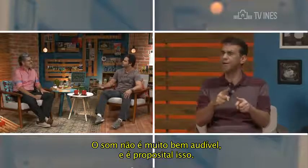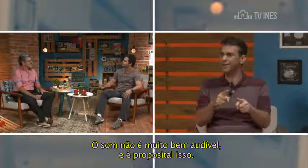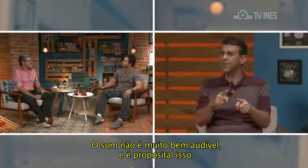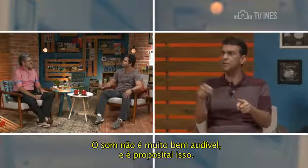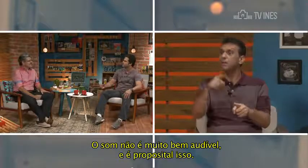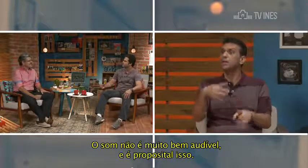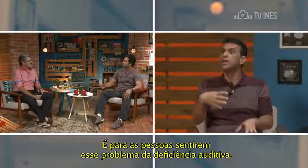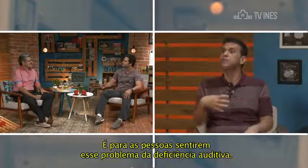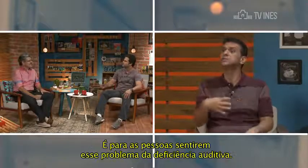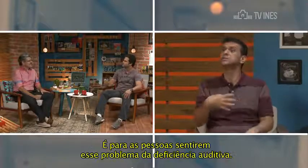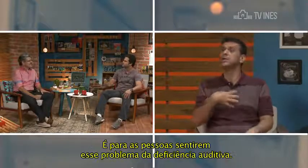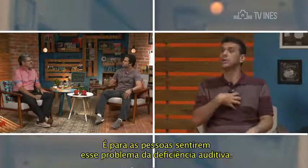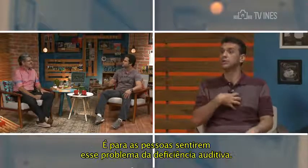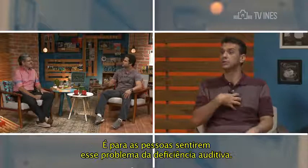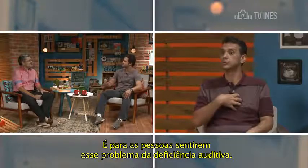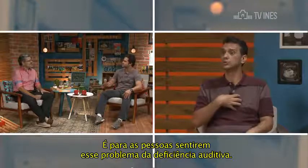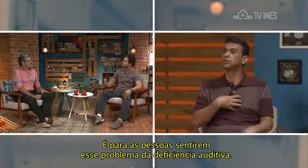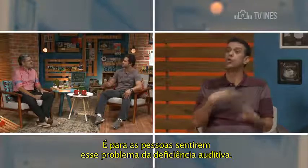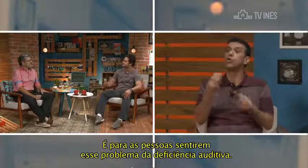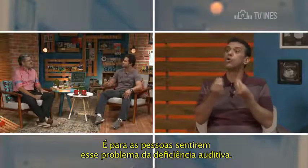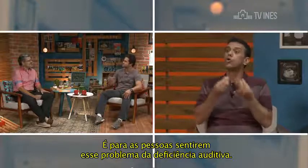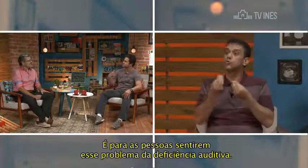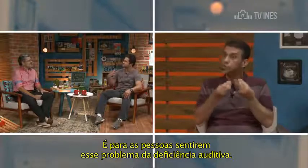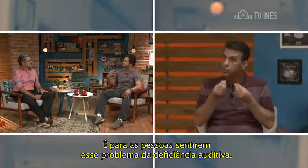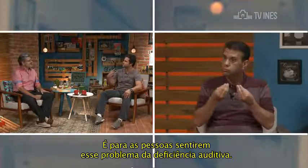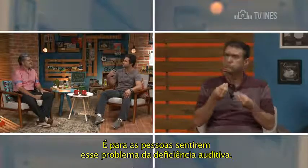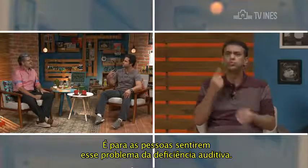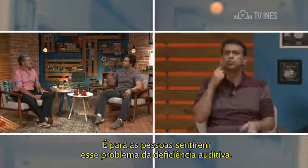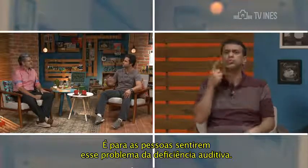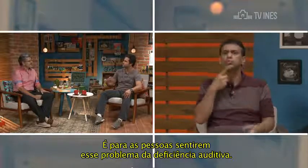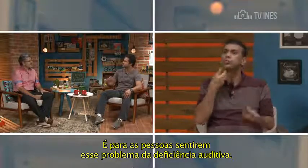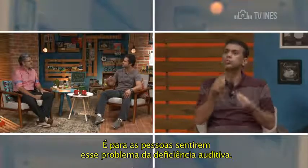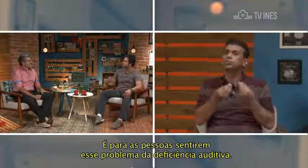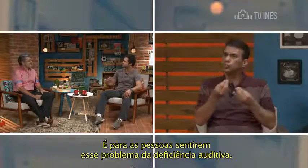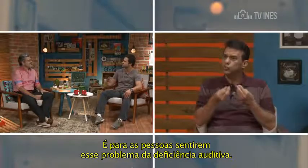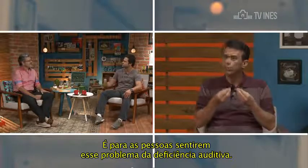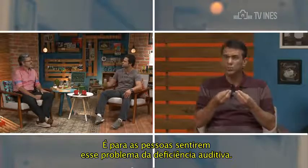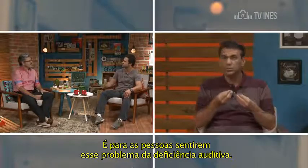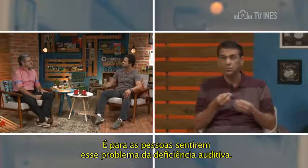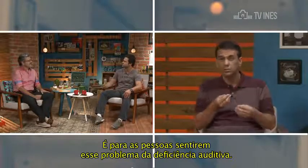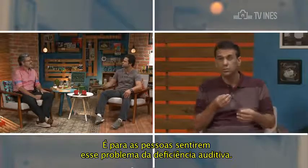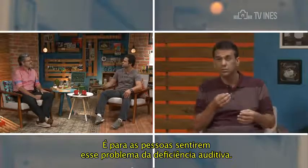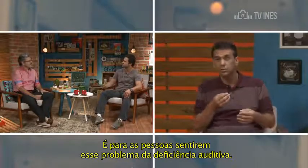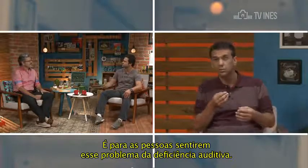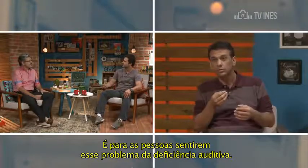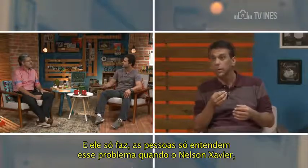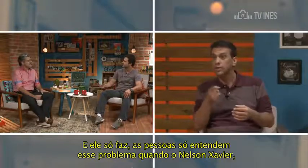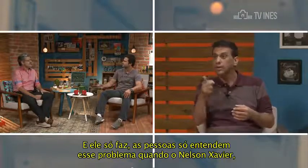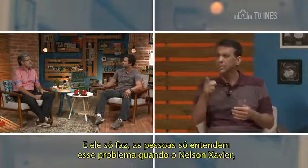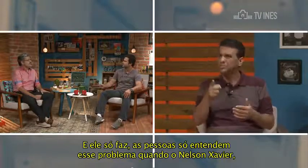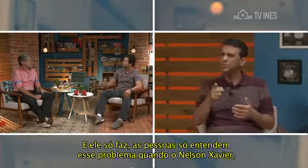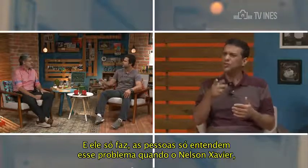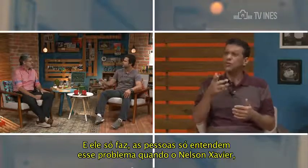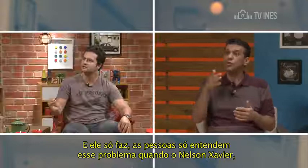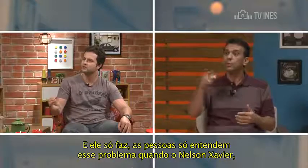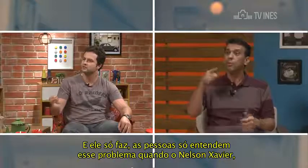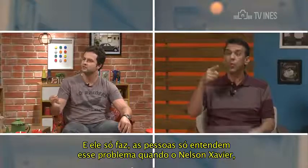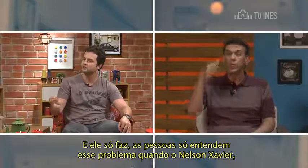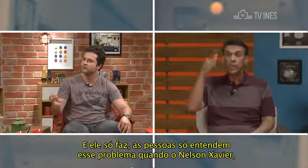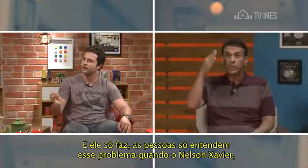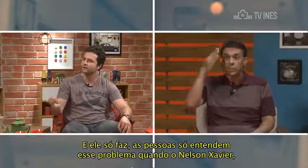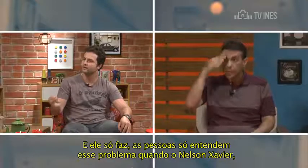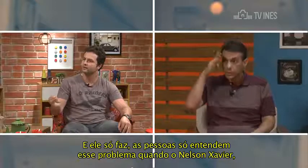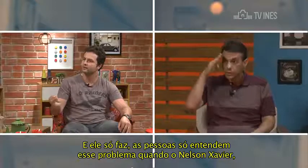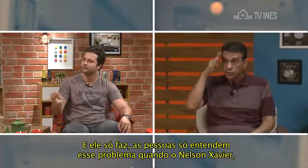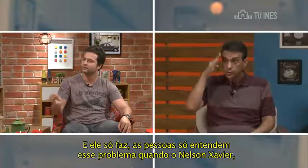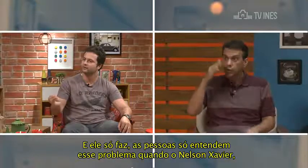proposital isso. É para as pessoas sentirem esse problema da deficiência auditiva. E ele só faz, as